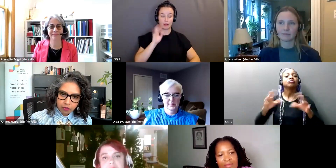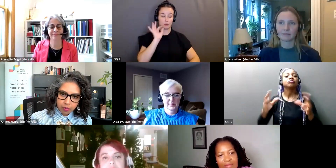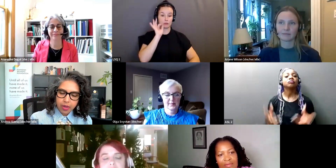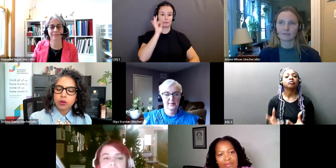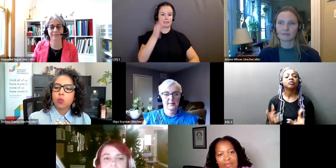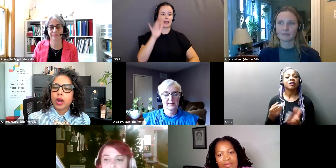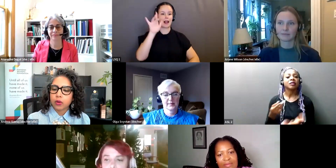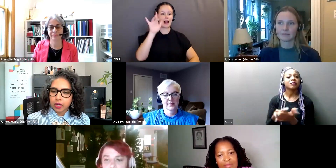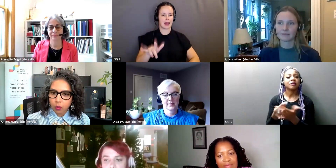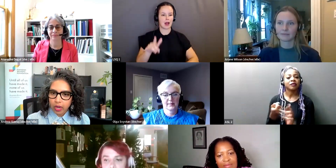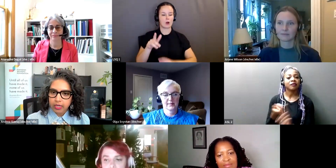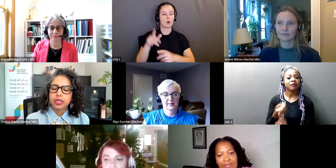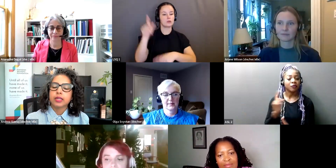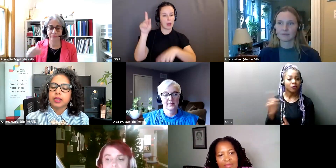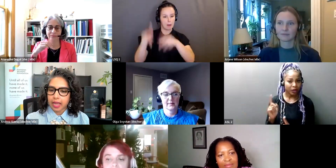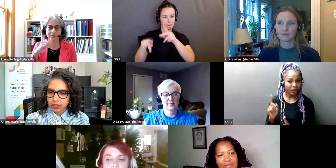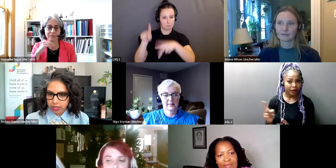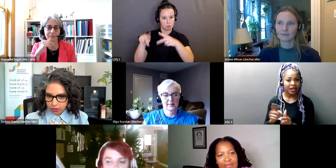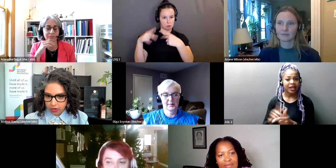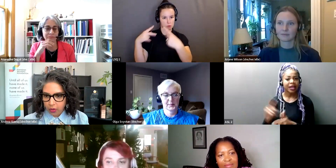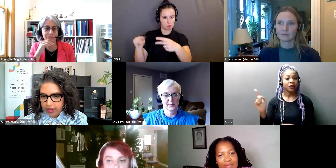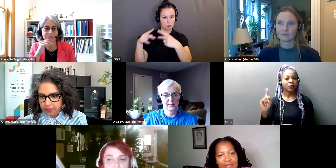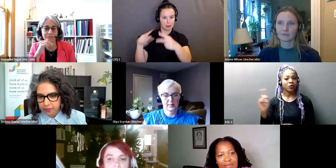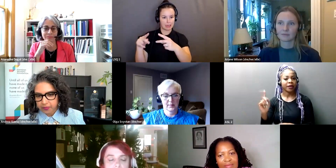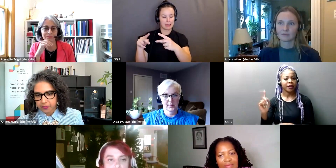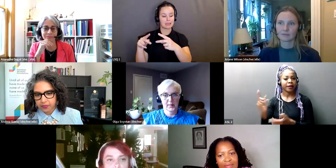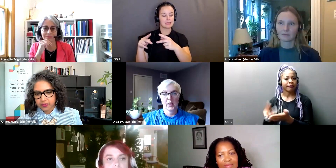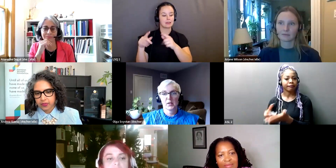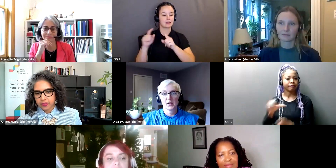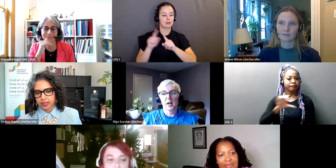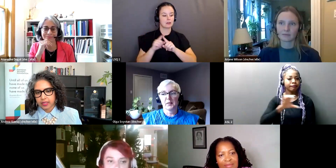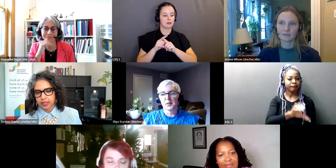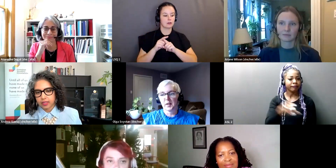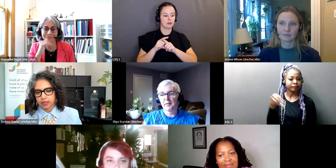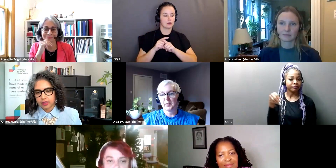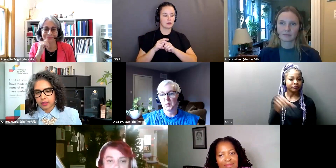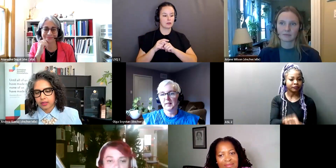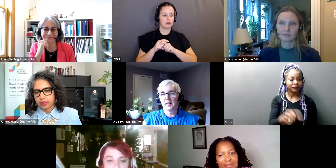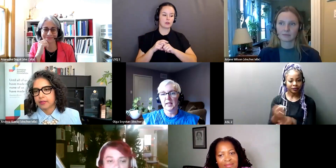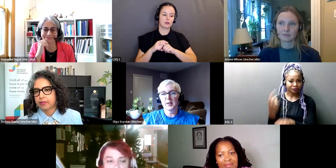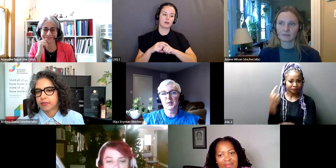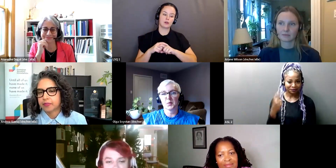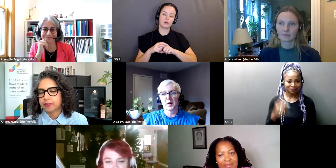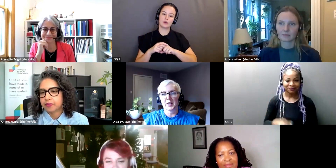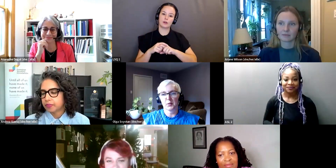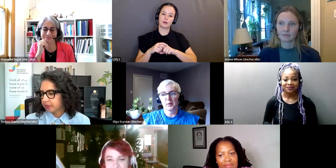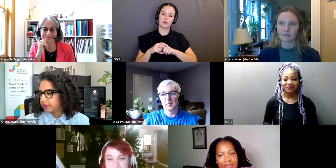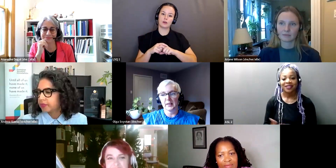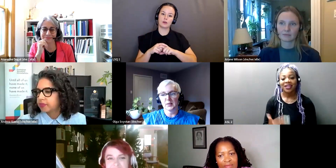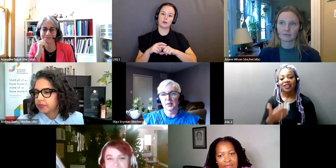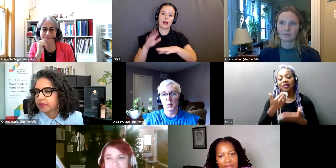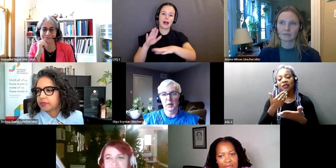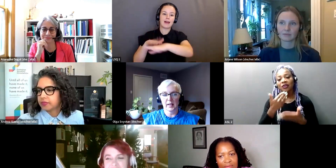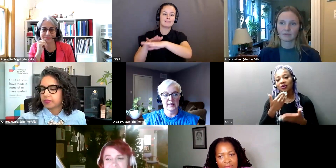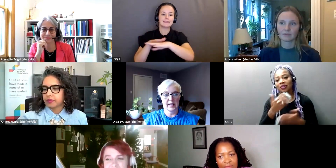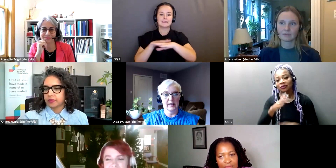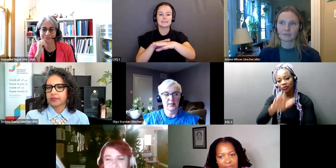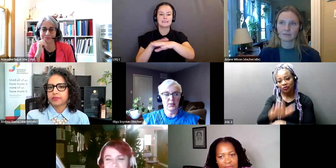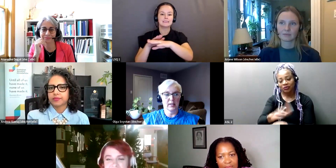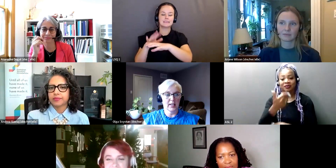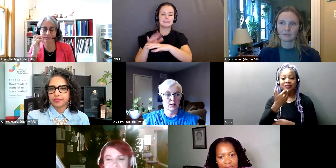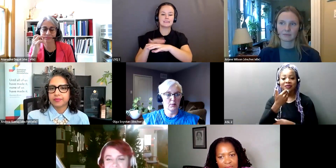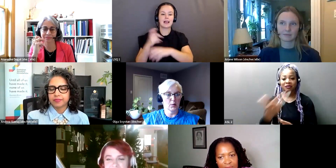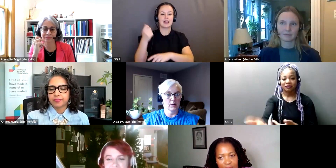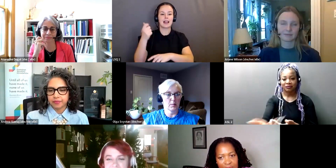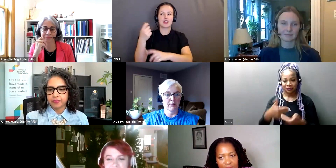publique. Dans le rapport, je vous invite, s'il vous plaît, à nous donner un aperçu d'où l'argent est venu